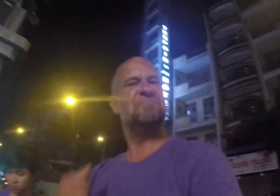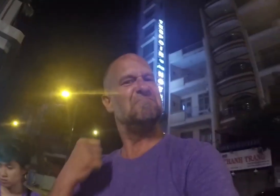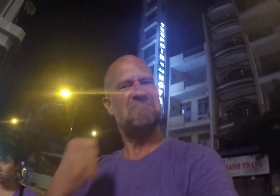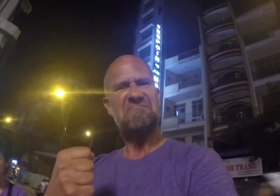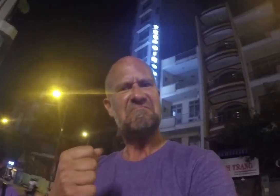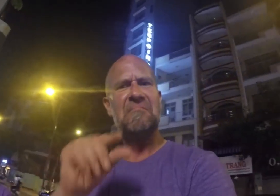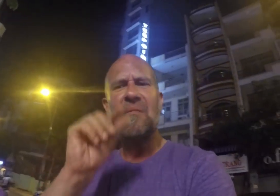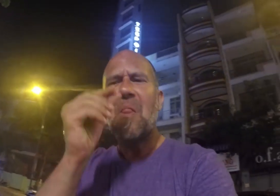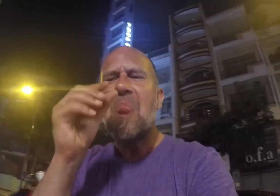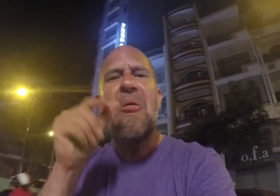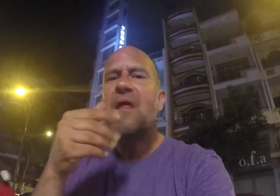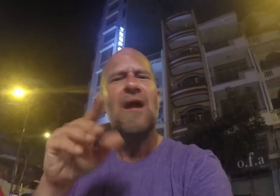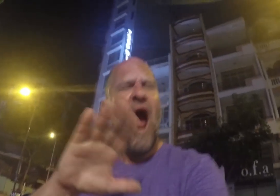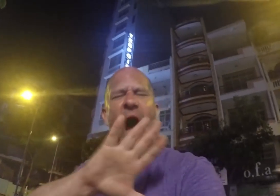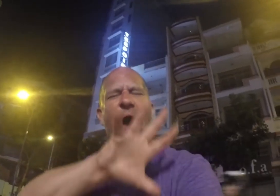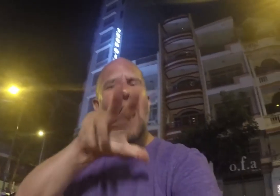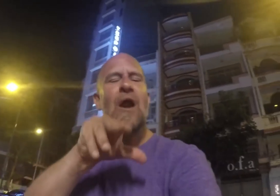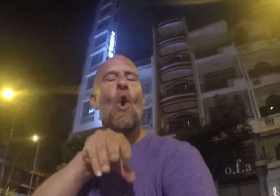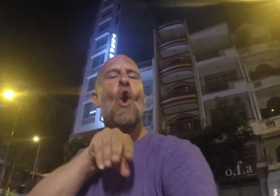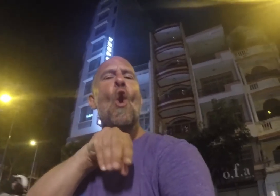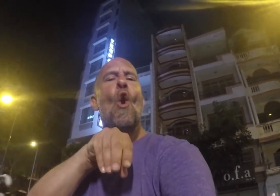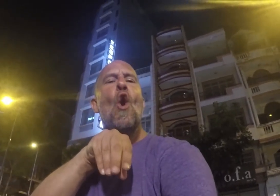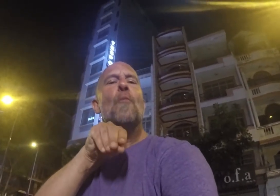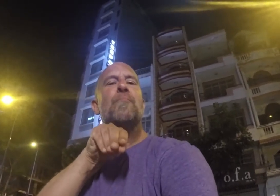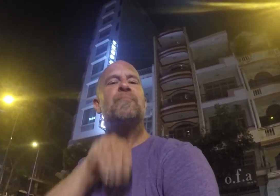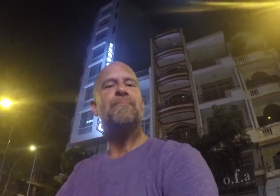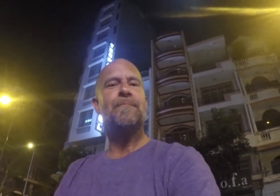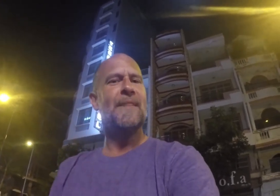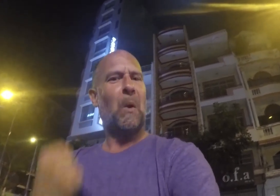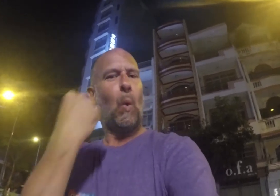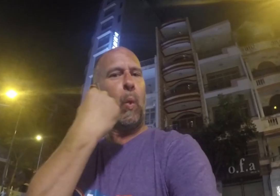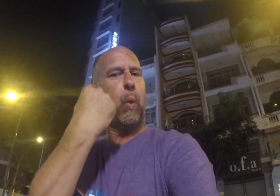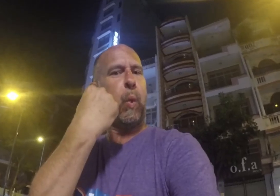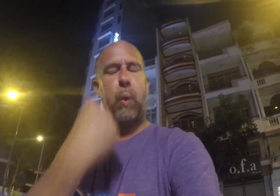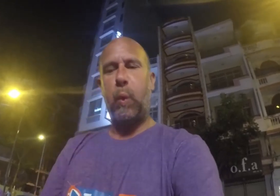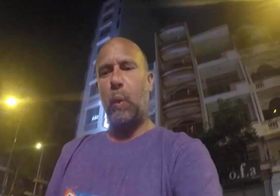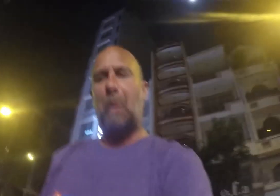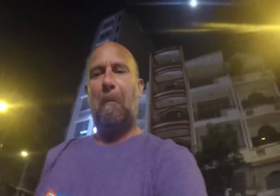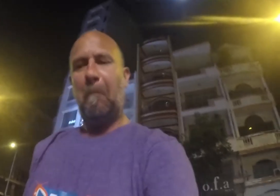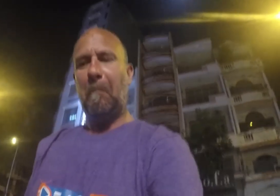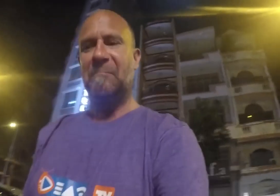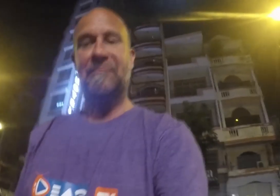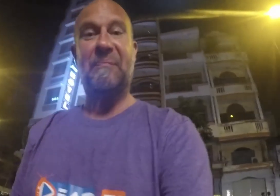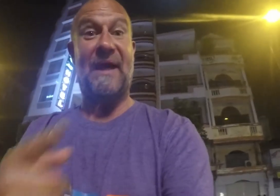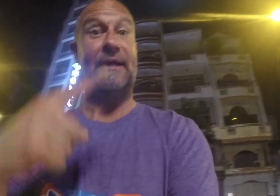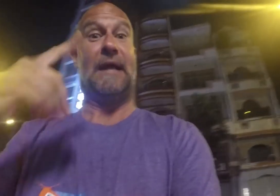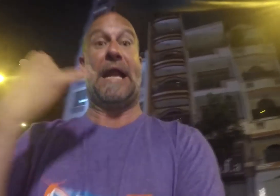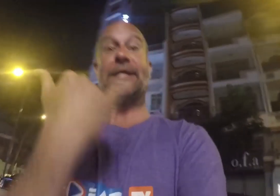wa? Nicht ein Fetzen blieb übrig. Die hat wie ein Staubsauger alles ab- und ausgesaugt. Feed Power! So, jetzt kommen wir zu den